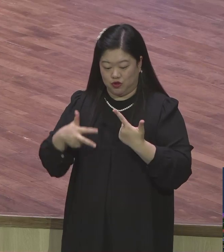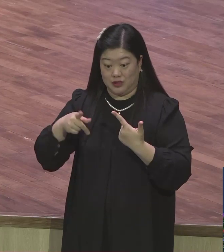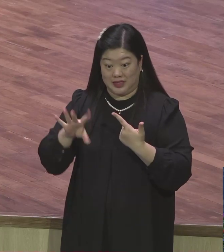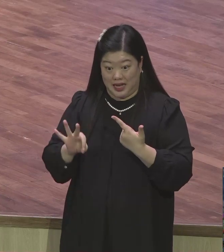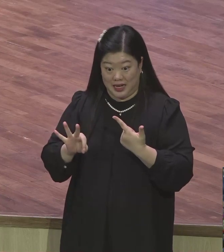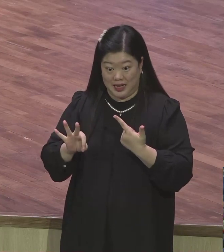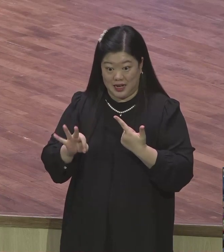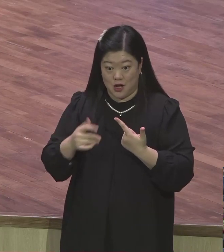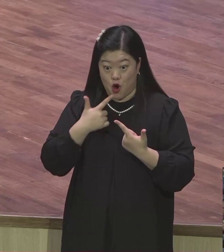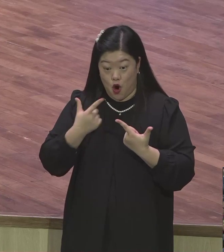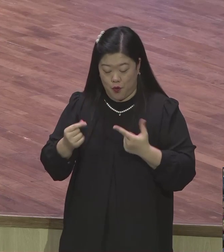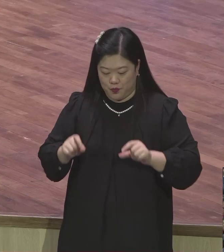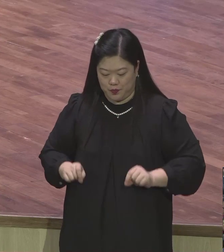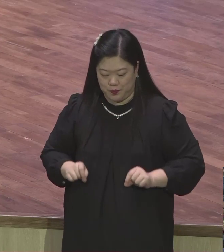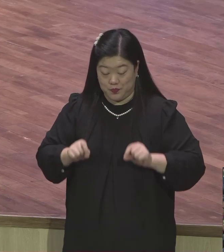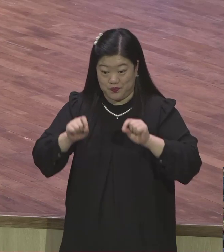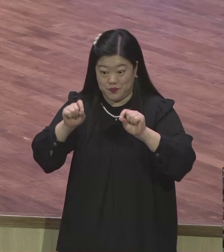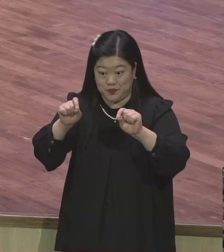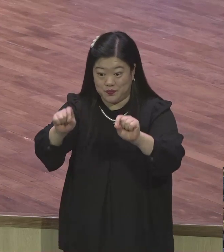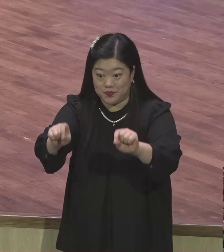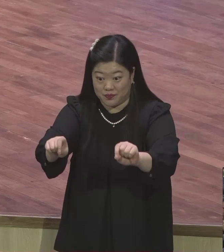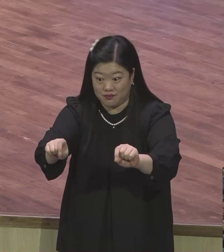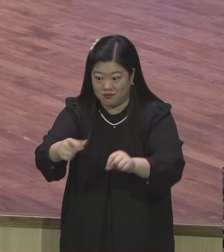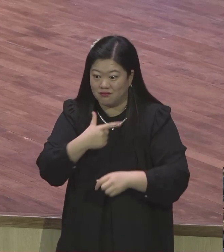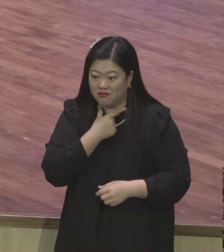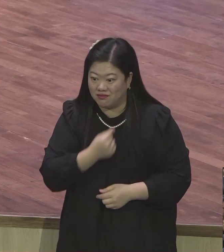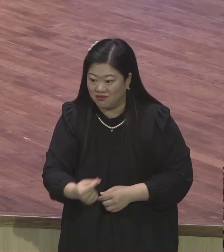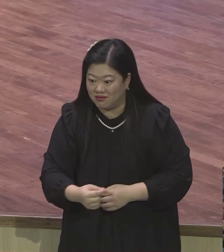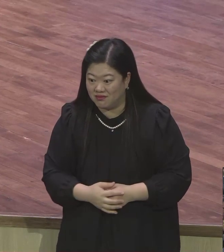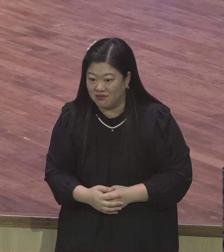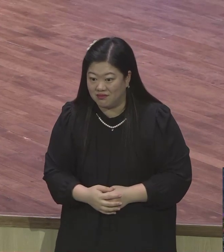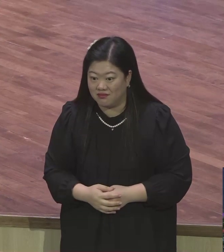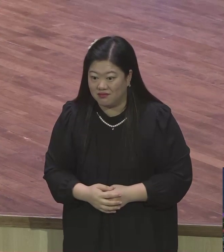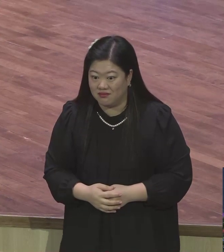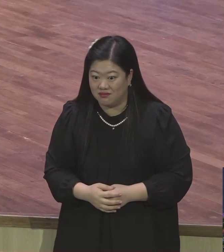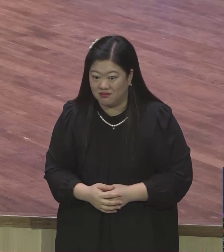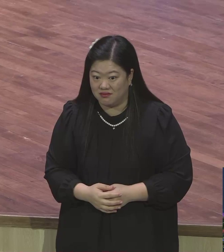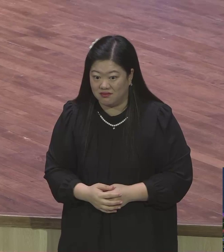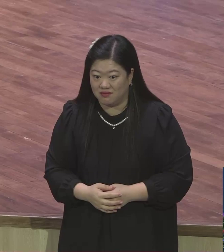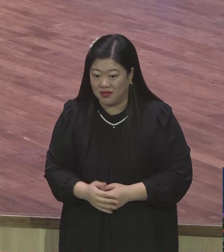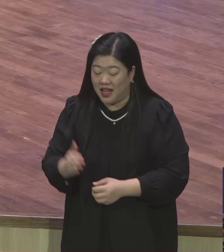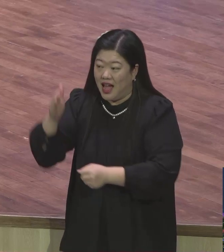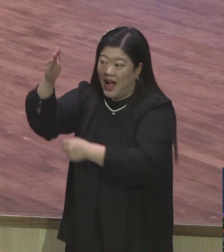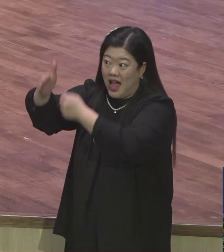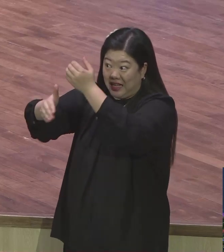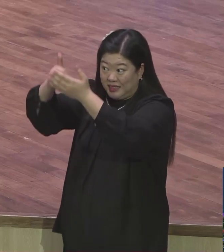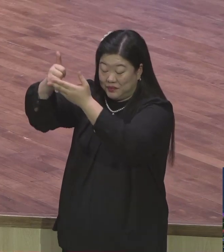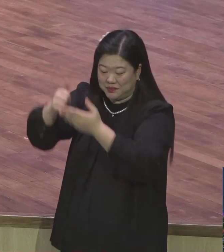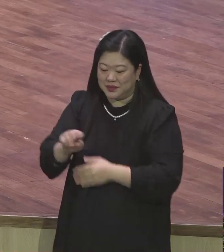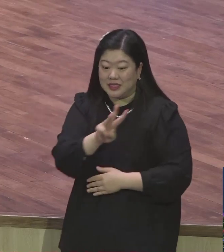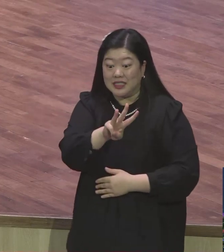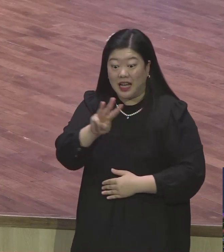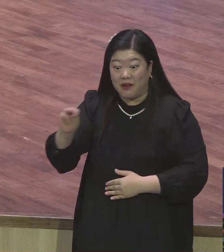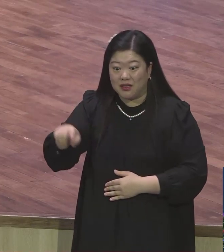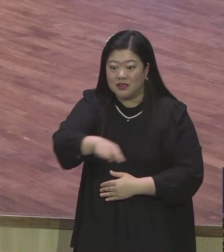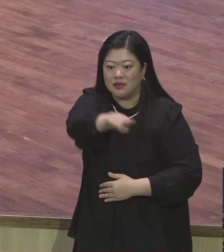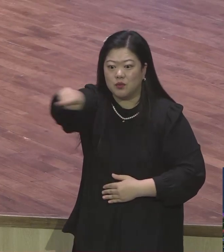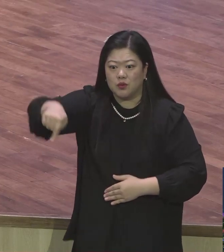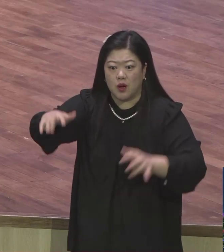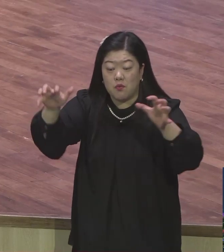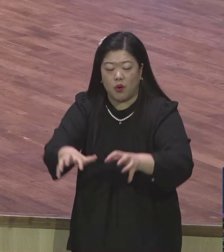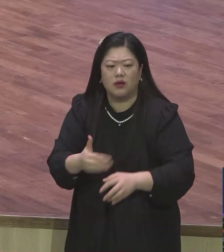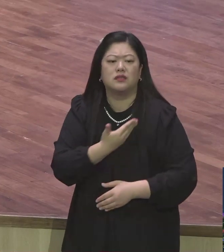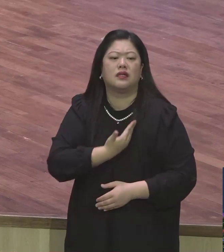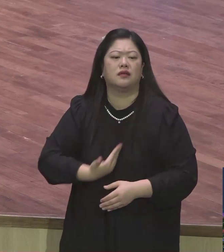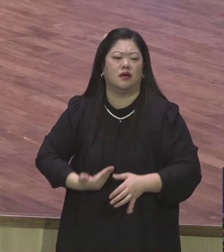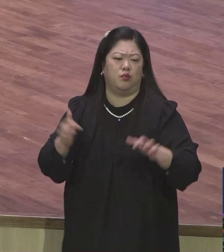드림팀이라고 확신합니다. 이 교회는 아무나 오는 교회가 아니요. 하나님이 만세전에 예비하는 제자들 모으는 교회라. 이